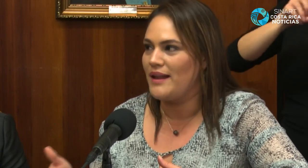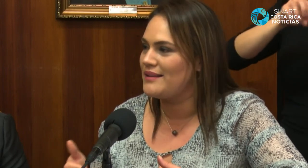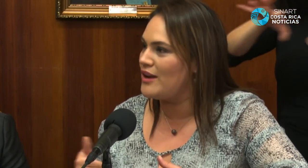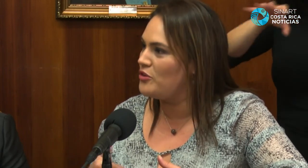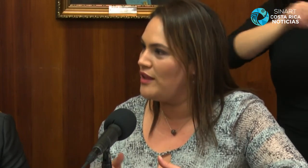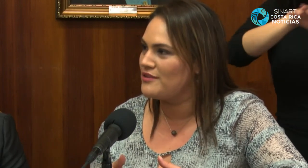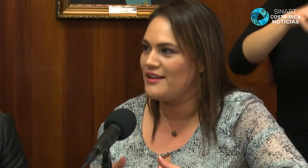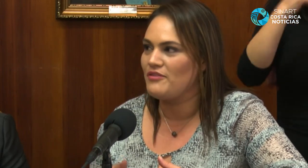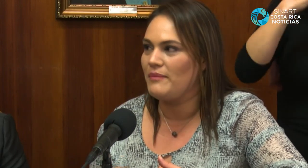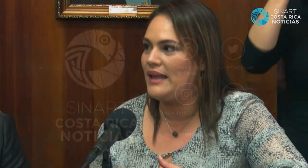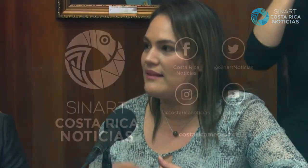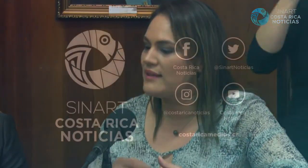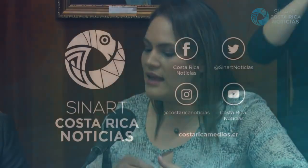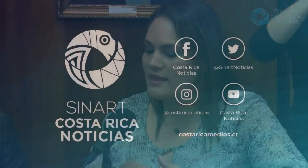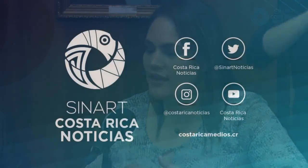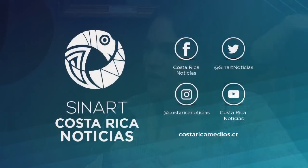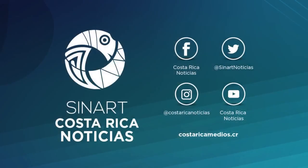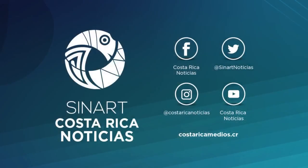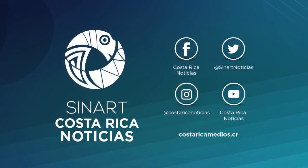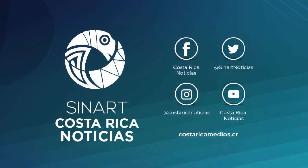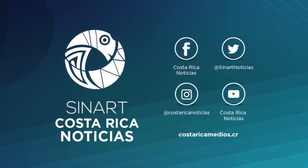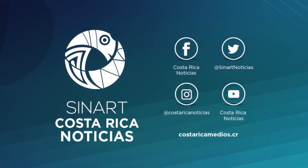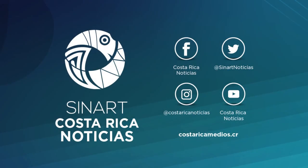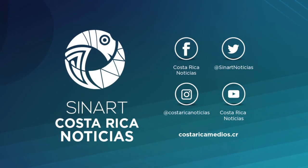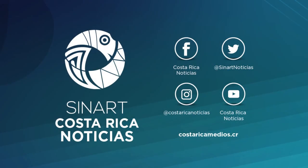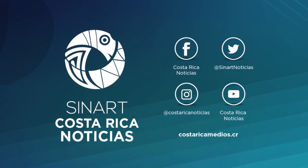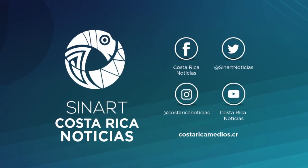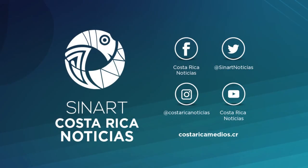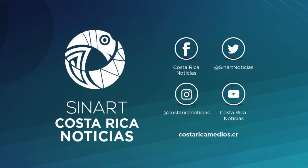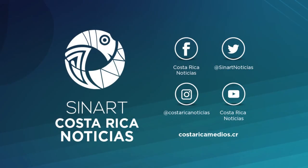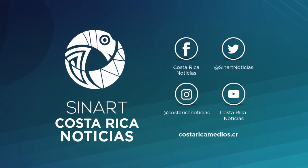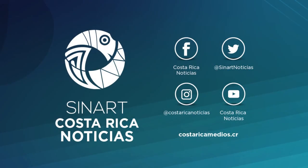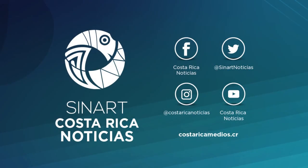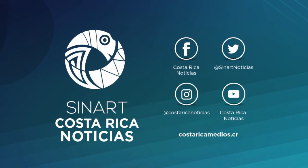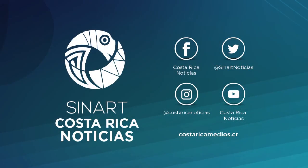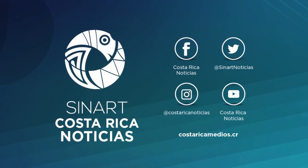los padres a los niños en las familias, desde la parte de educación también a las casas,